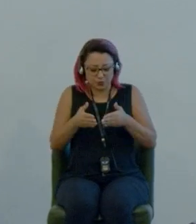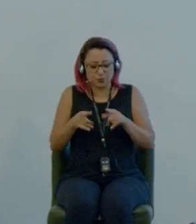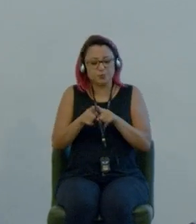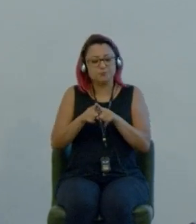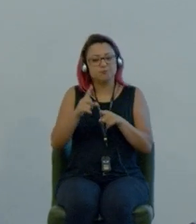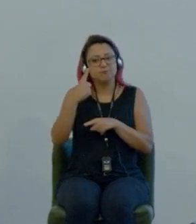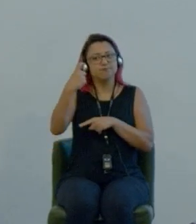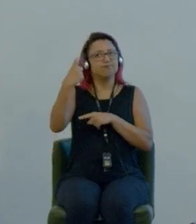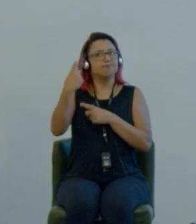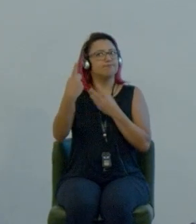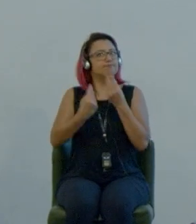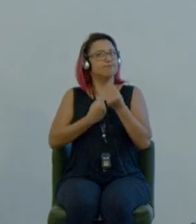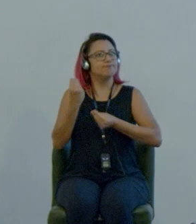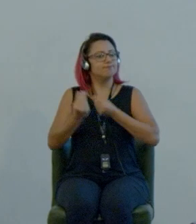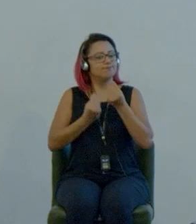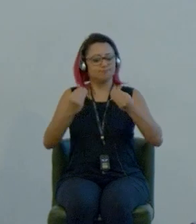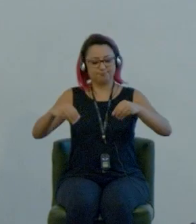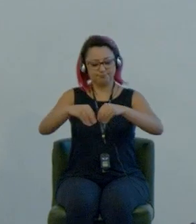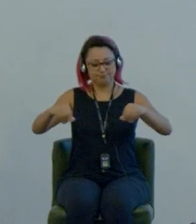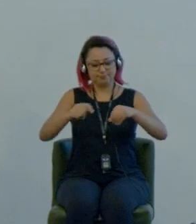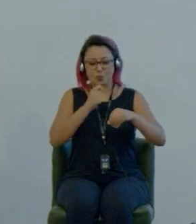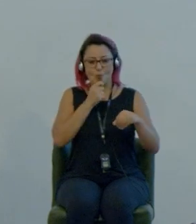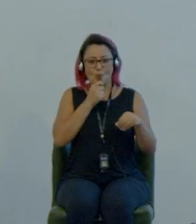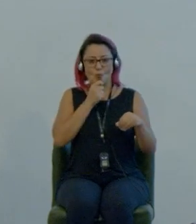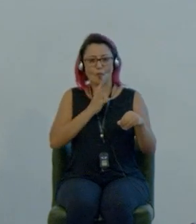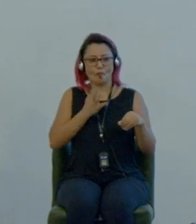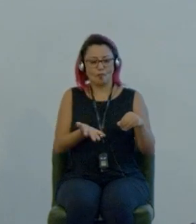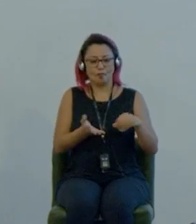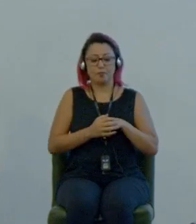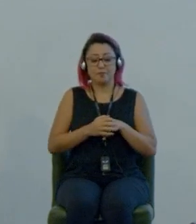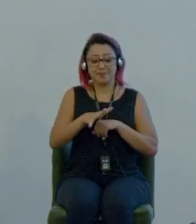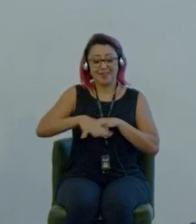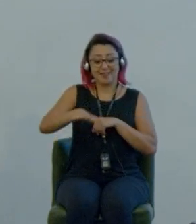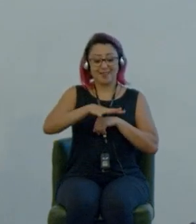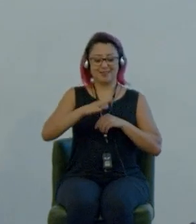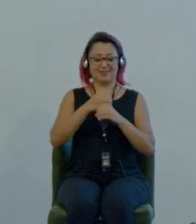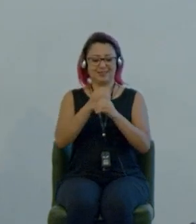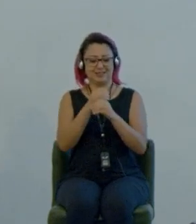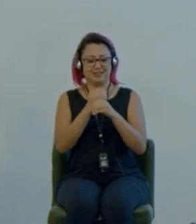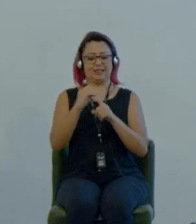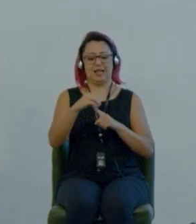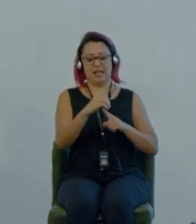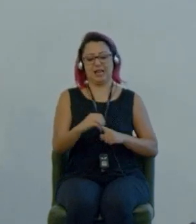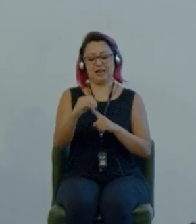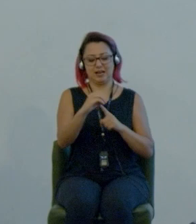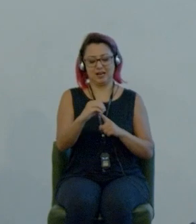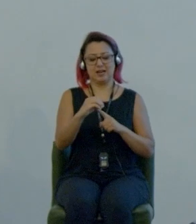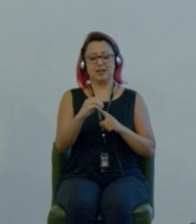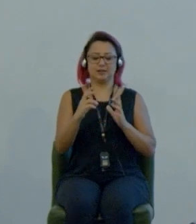inconnue. Donc ça, c'est les lentilles de Terraforma, au sens métaphorique, évidemment,